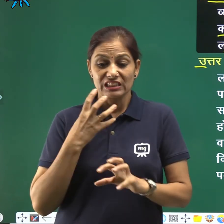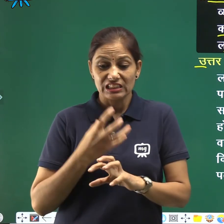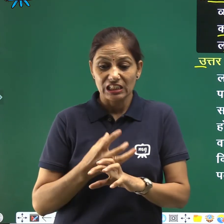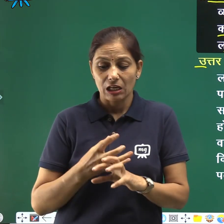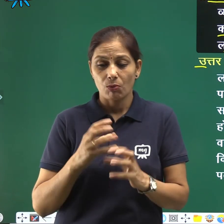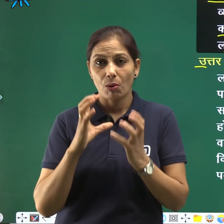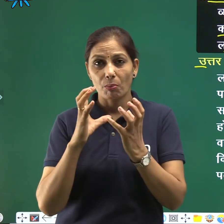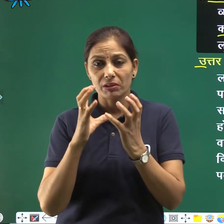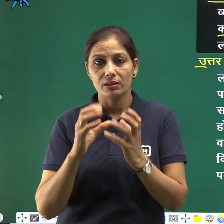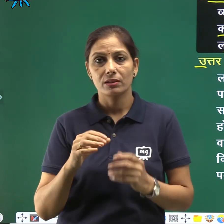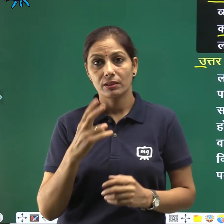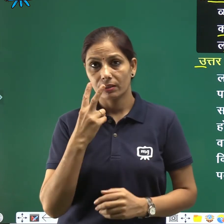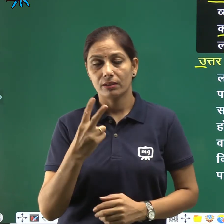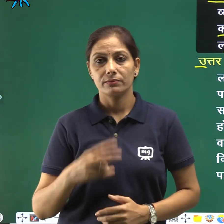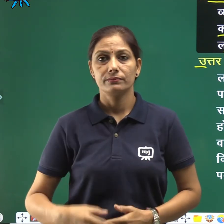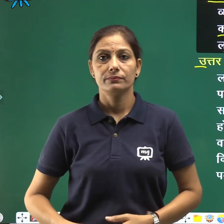देखा।